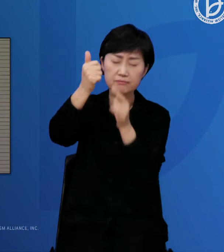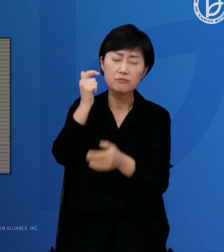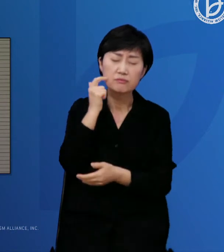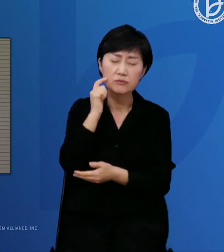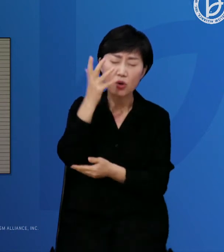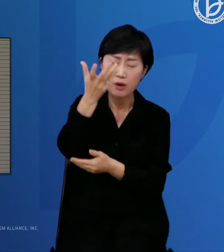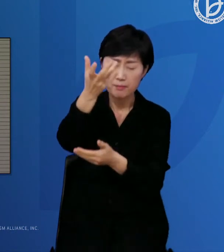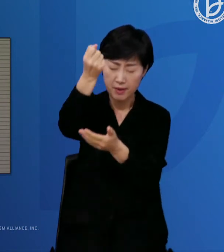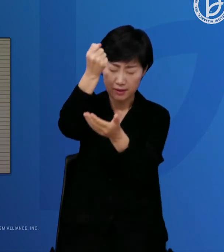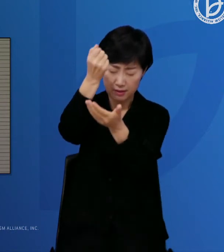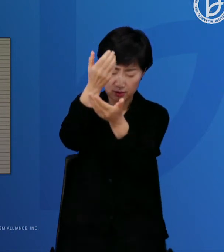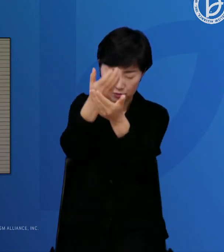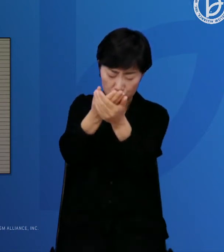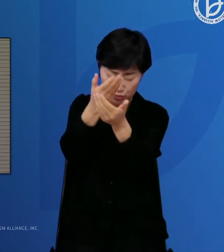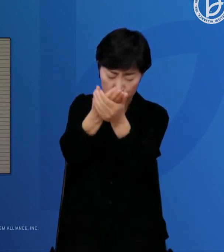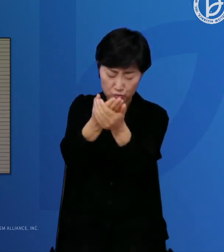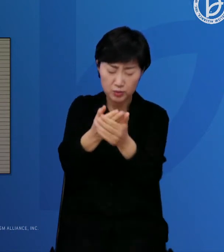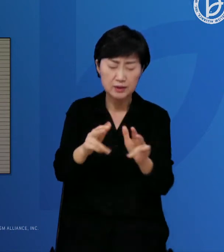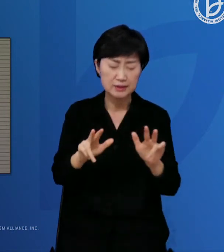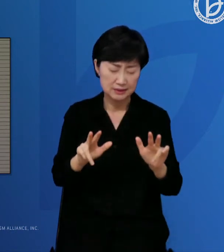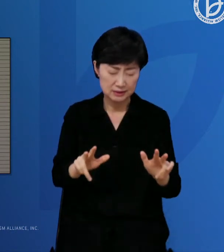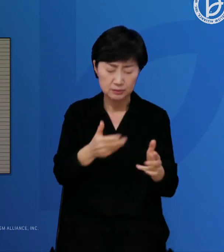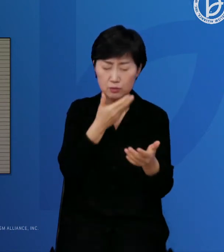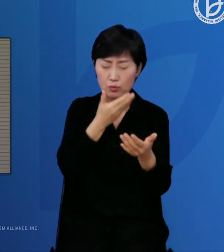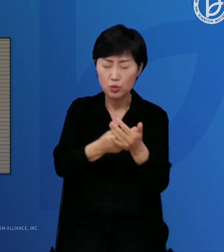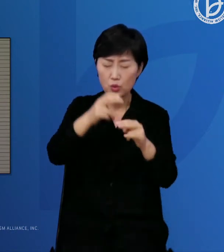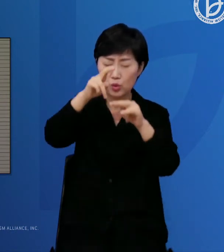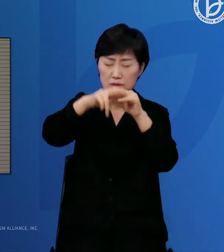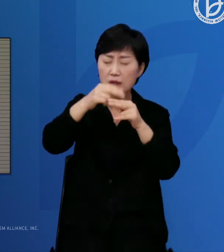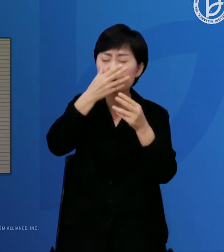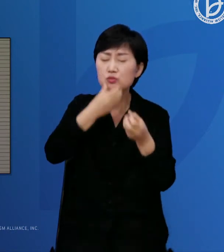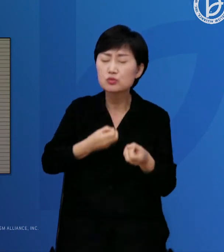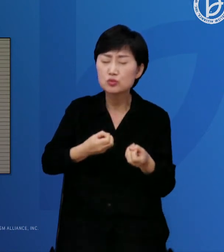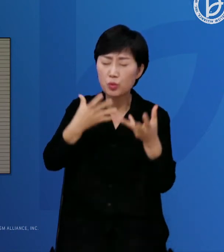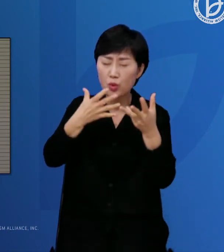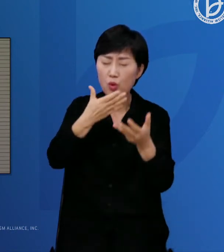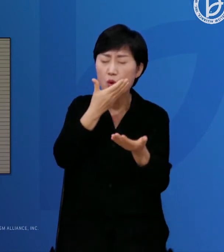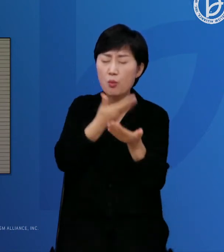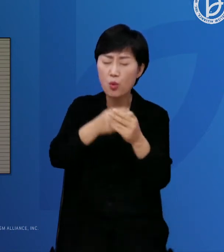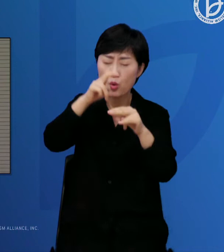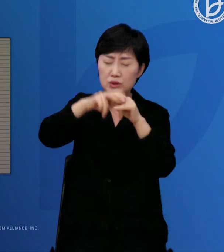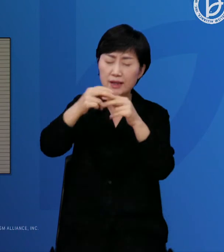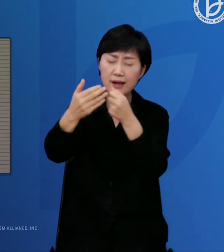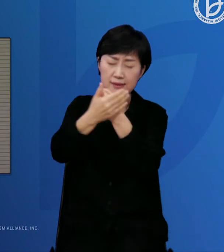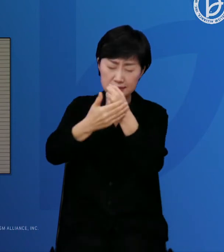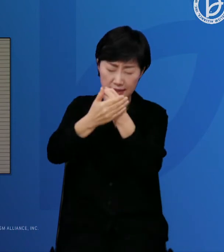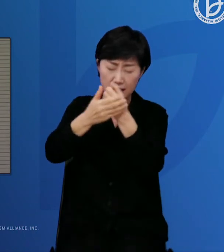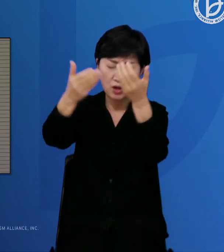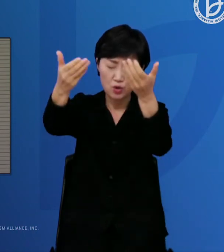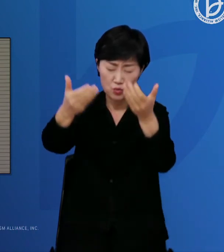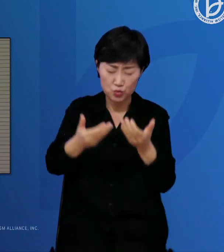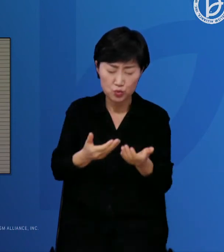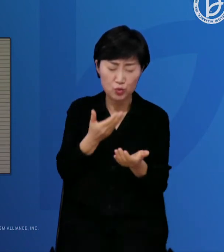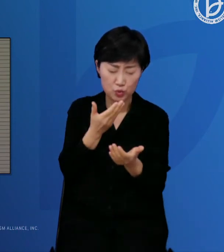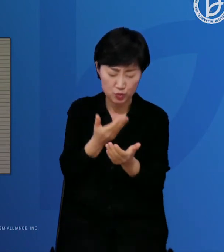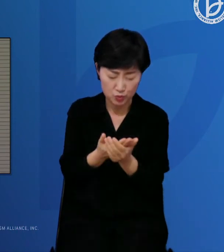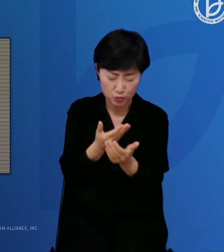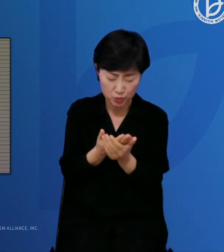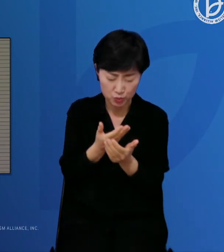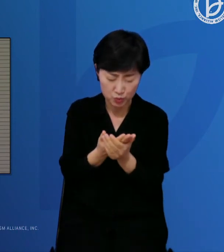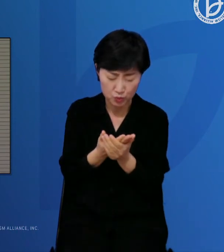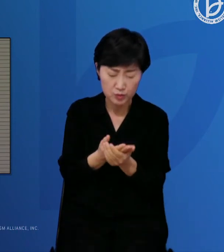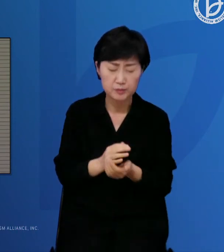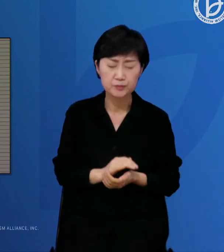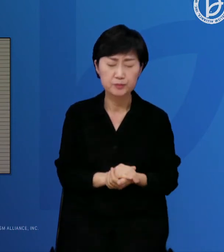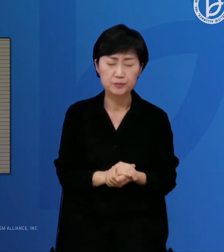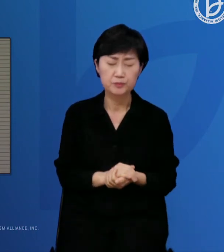우리에게 보좌의 그 은혜와 축복으로 역사하여 주옵소서. And even today, may you alone, the triune God, receive the utmost glory and would you work upon